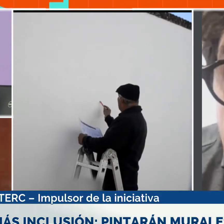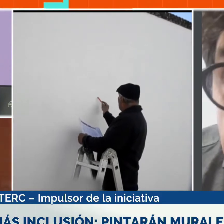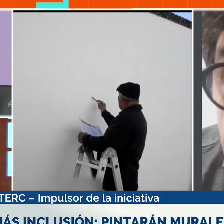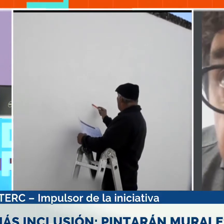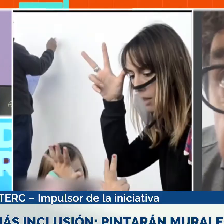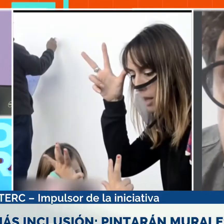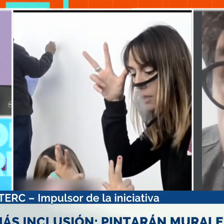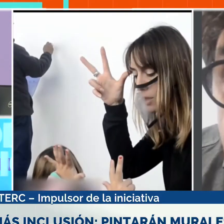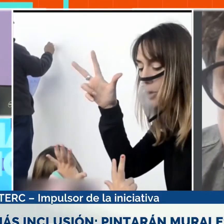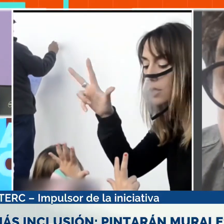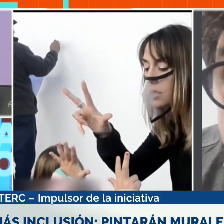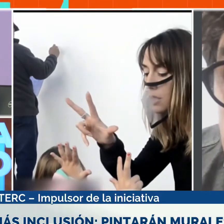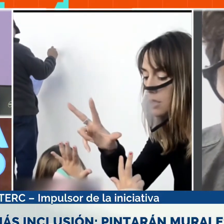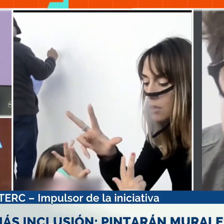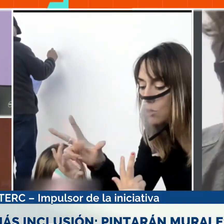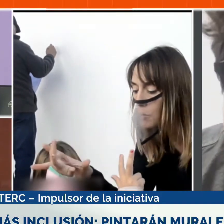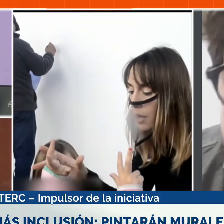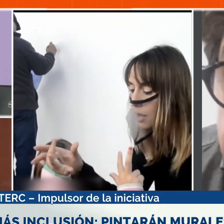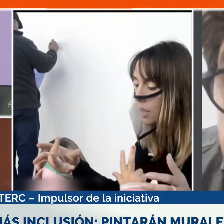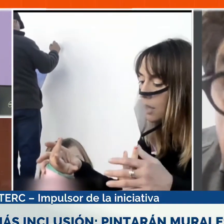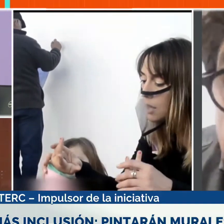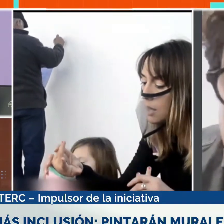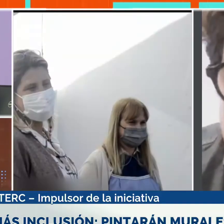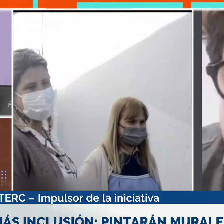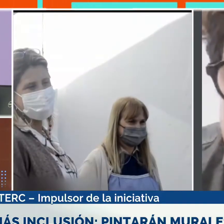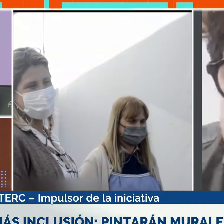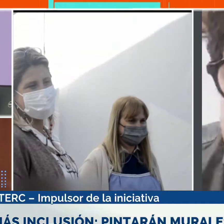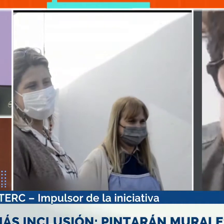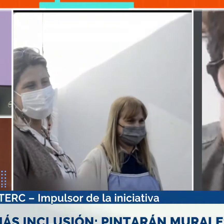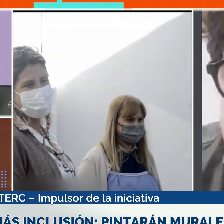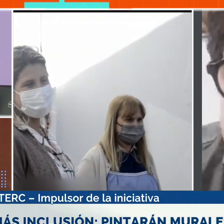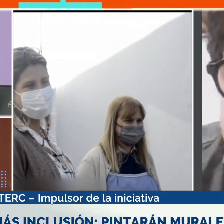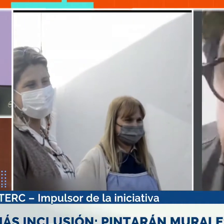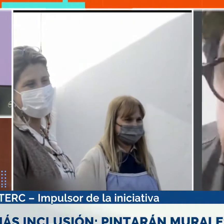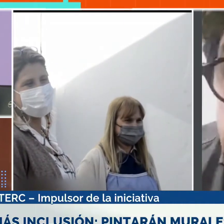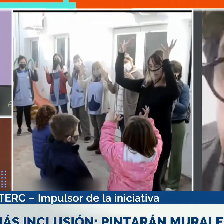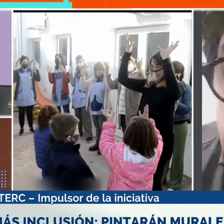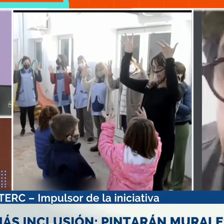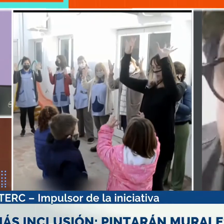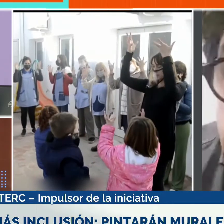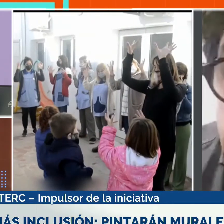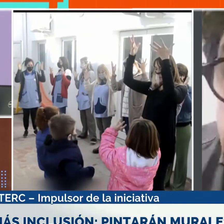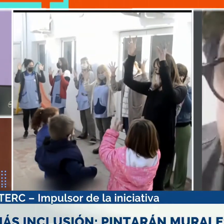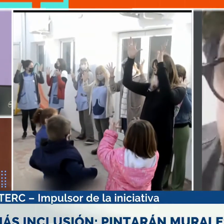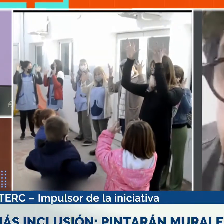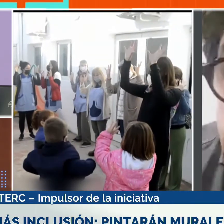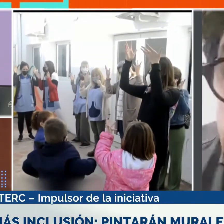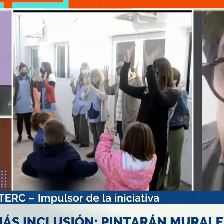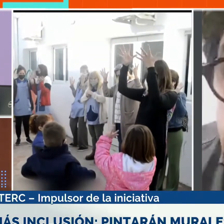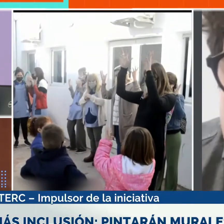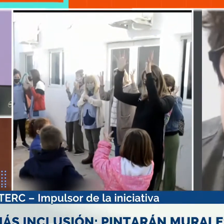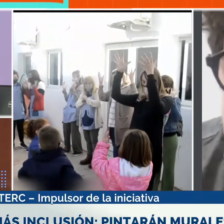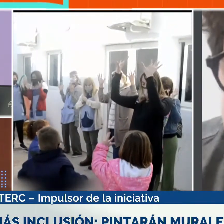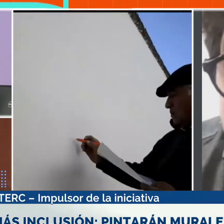Pero también hemos visto en España, son los dos países que nosotros vimos